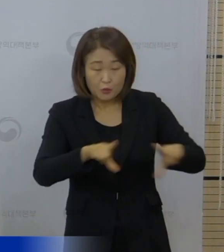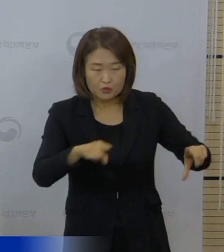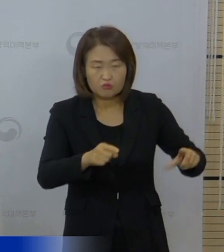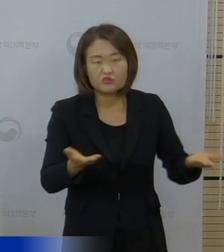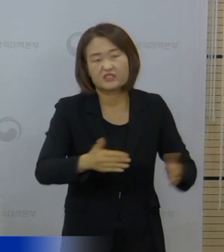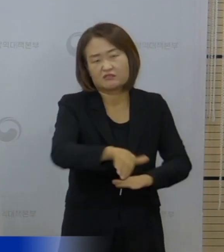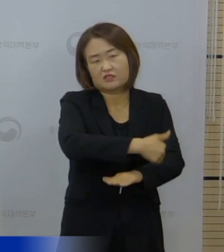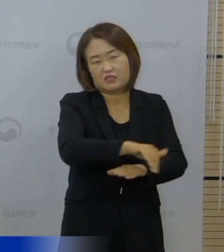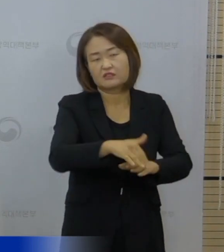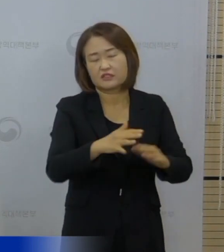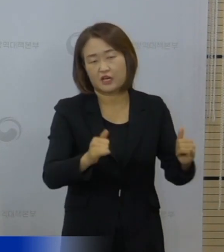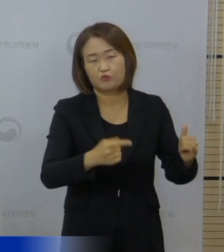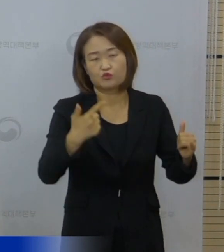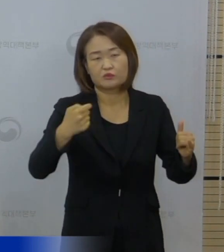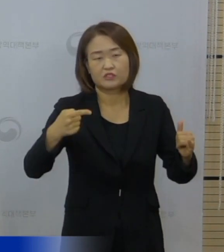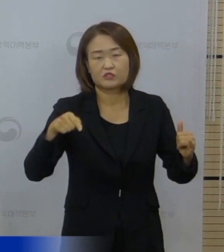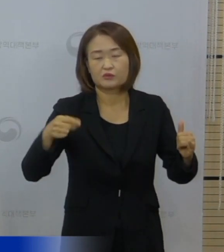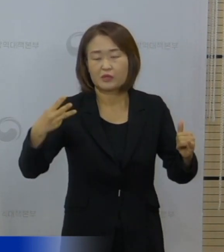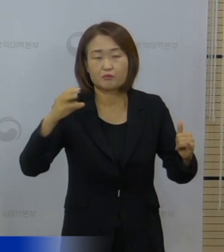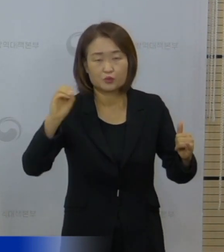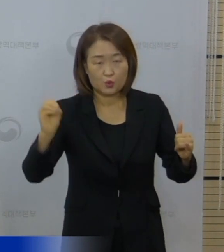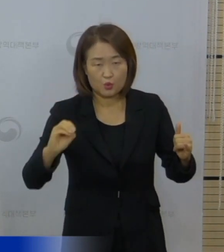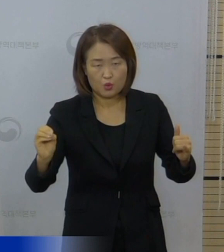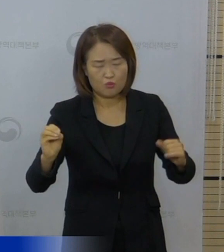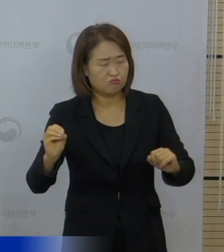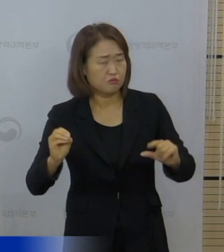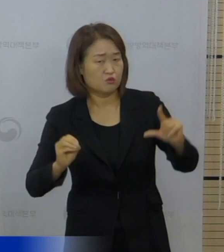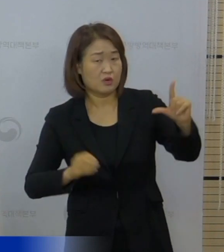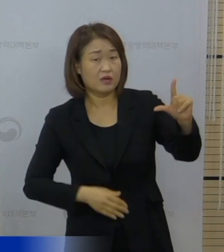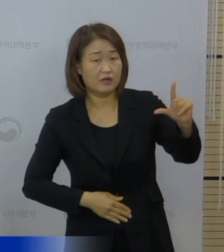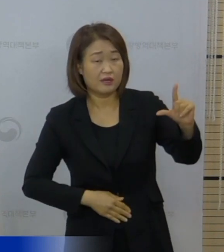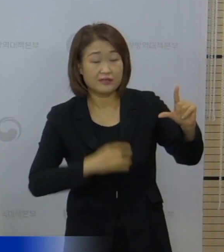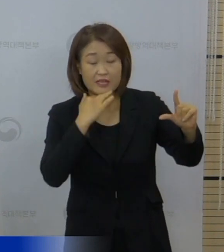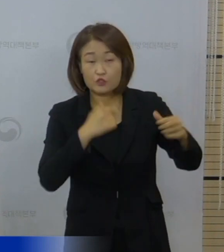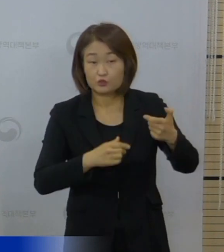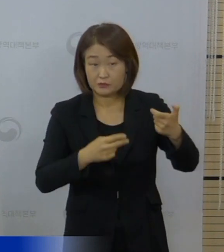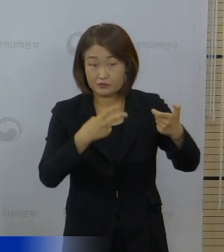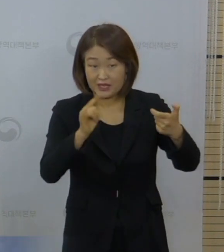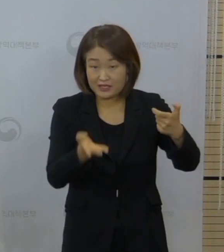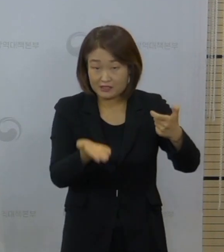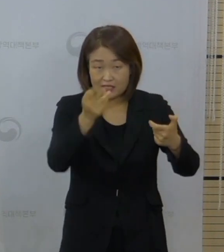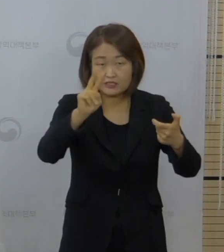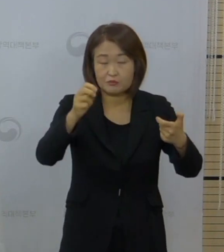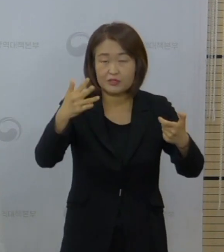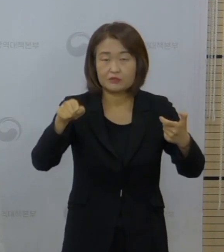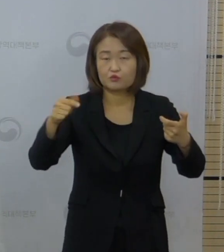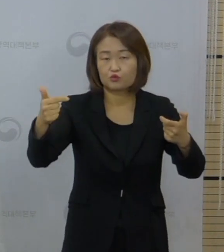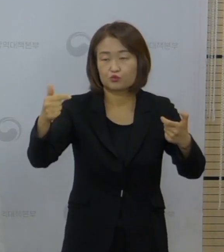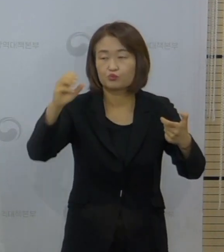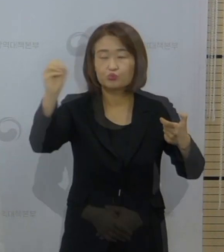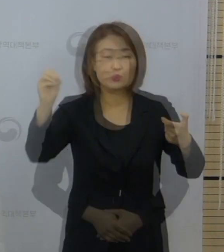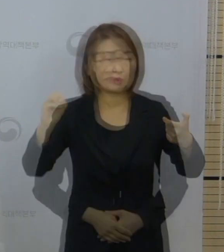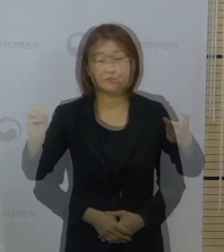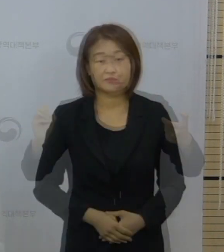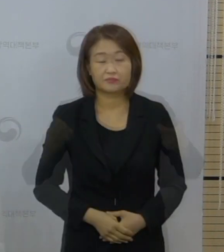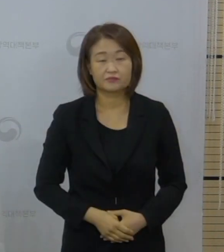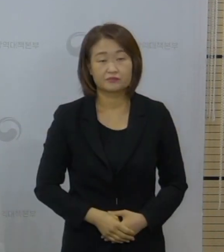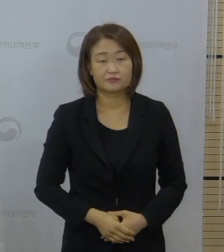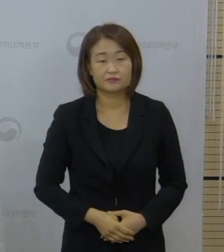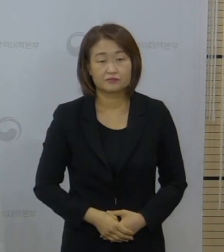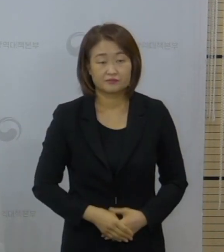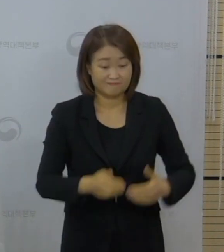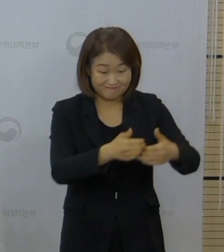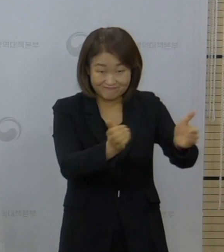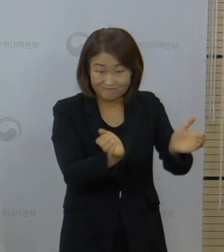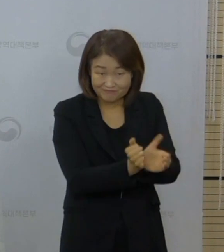전체의 61.3%이고 60세 이상은 전체의 28.6%였습니다.